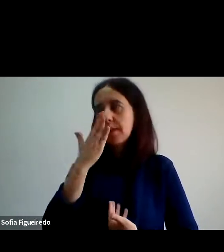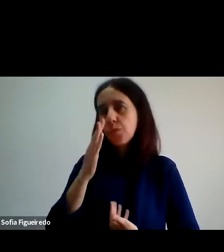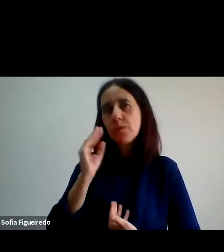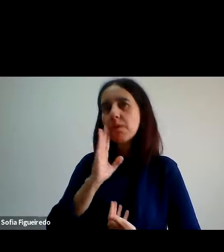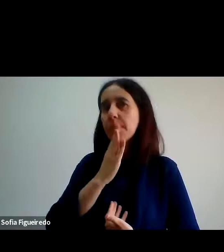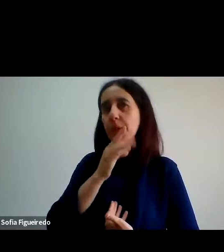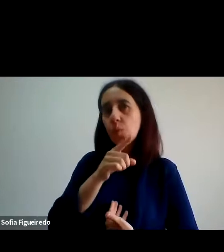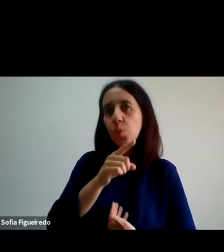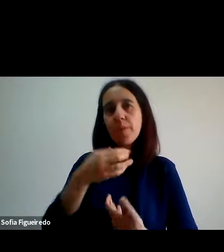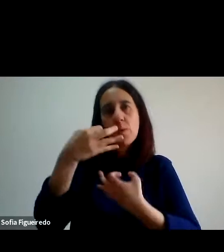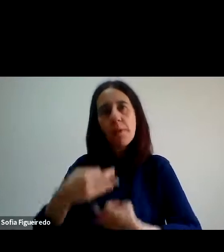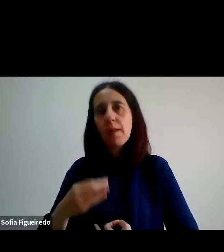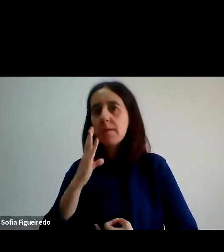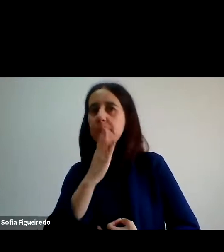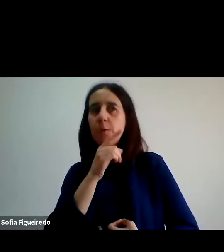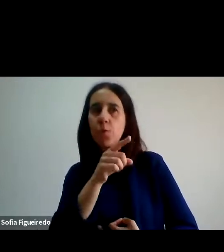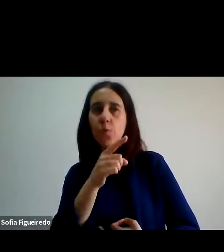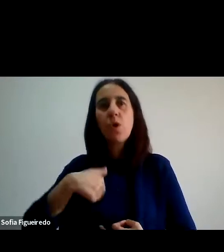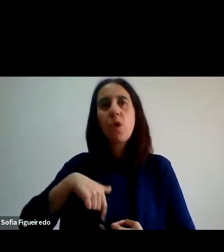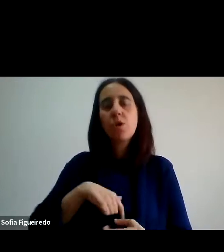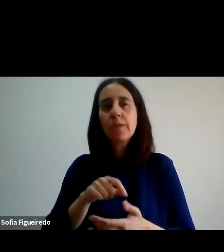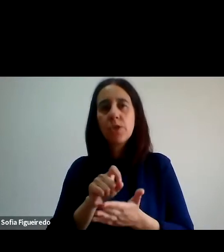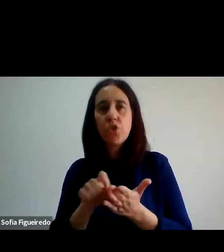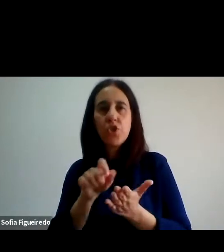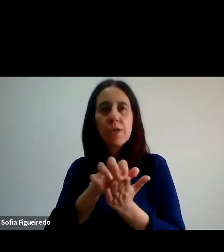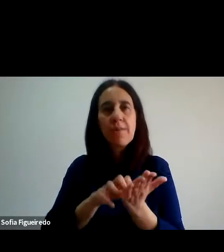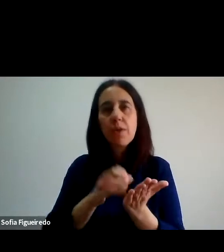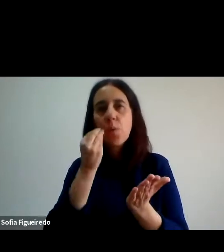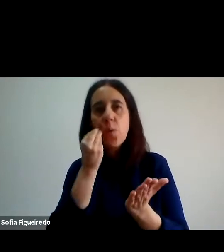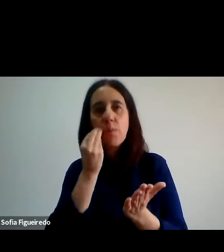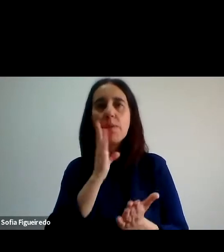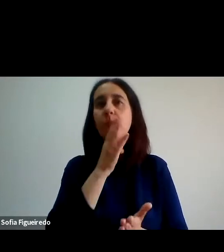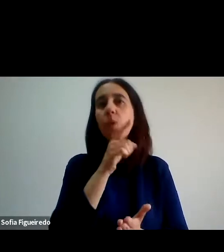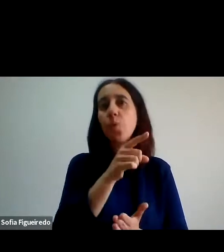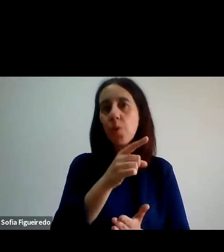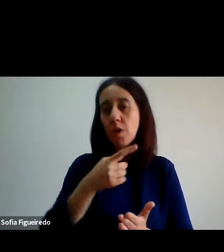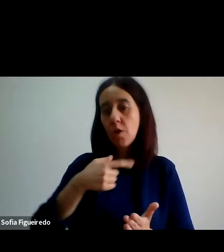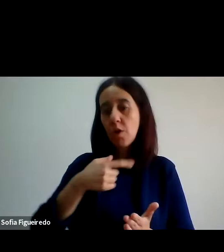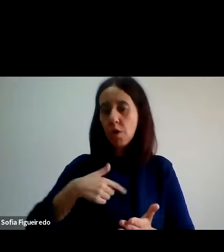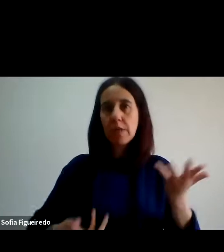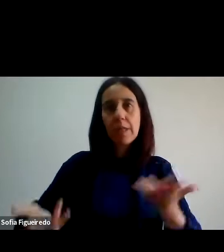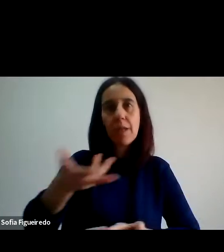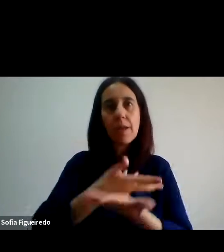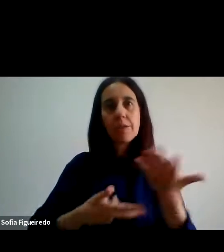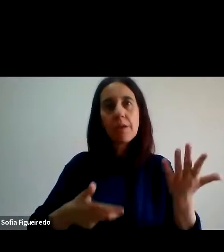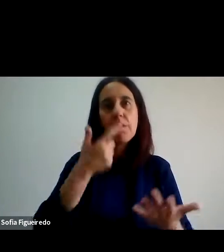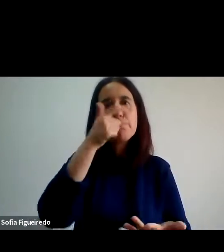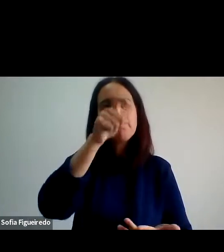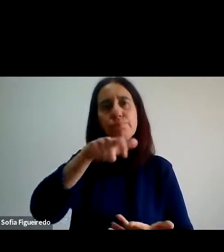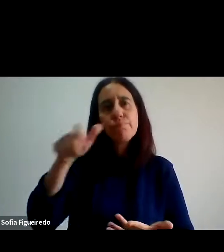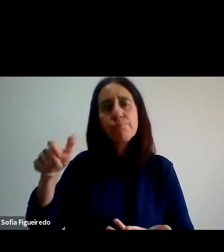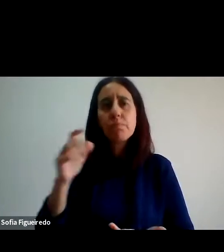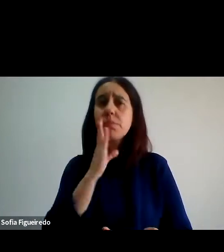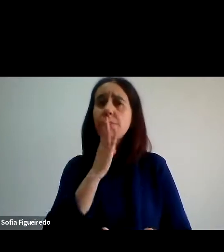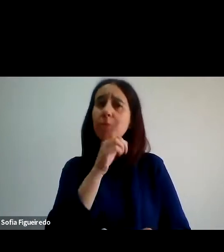nossos comportamentos, condicionamos a forma de escrever, condicionamos tudo aquilo que são as nossas interações uns com os outros, precisamente